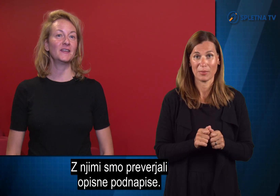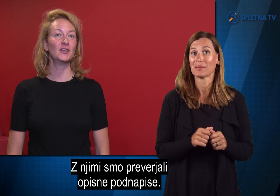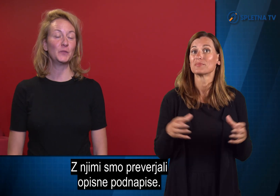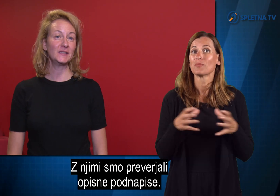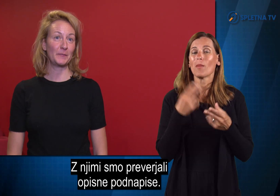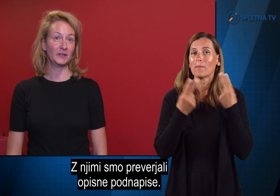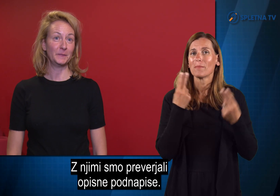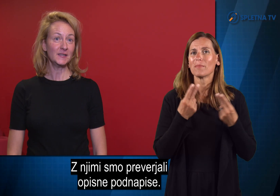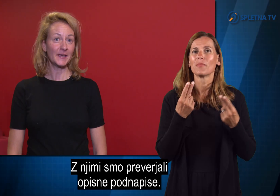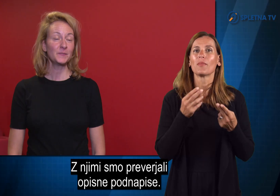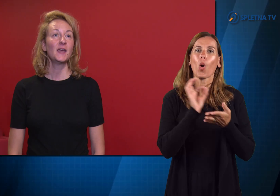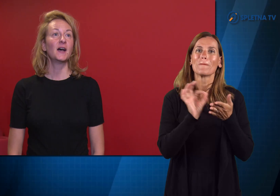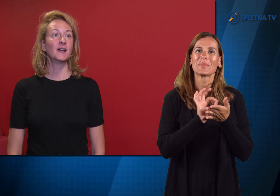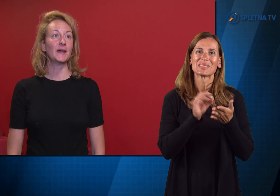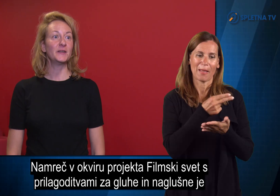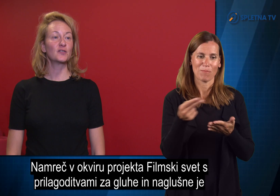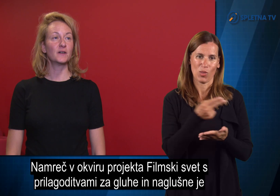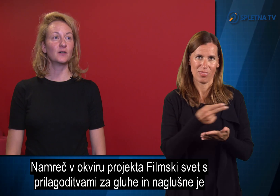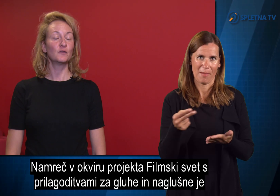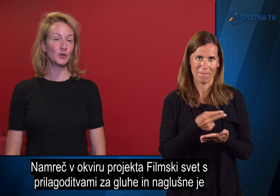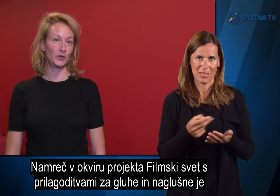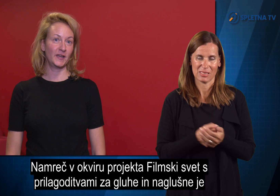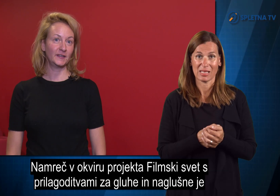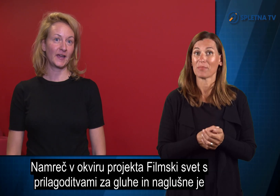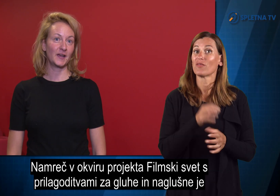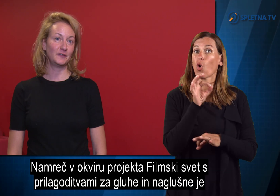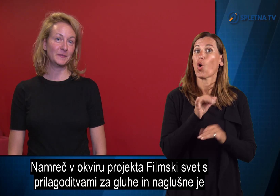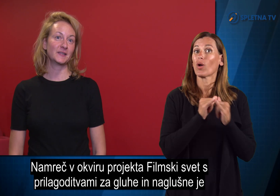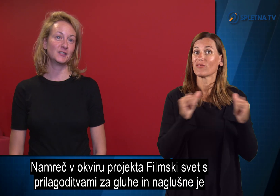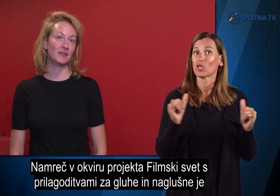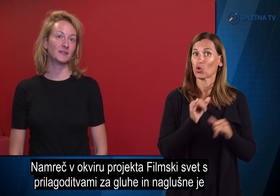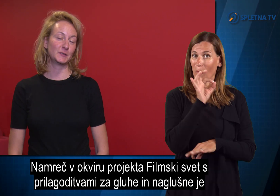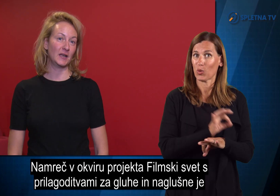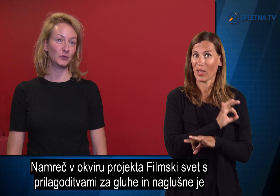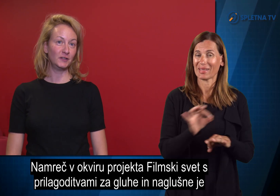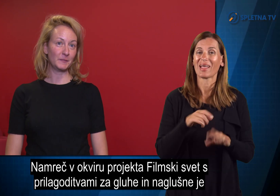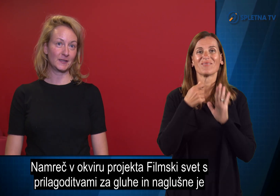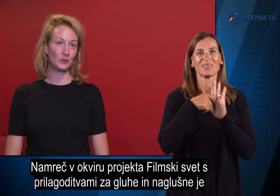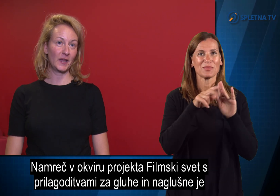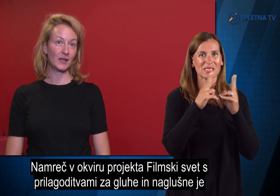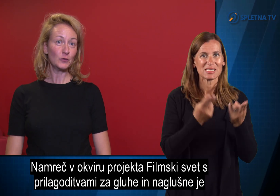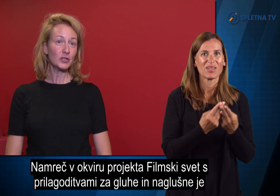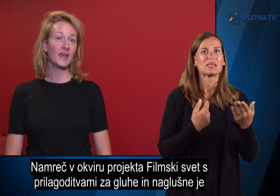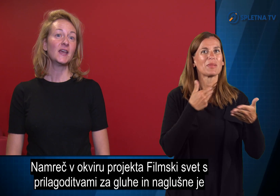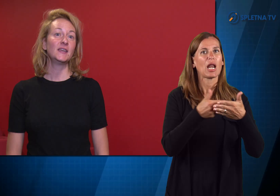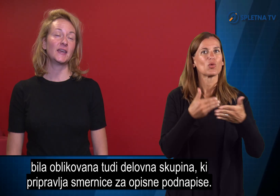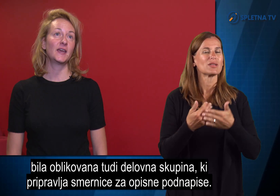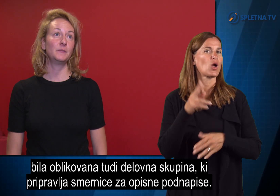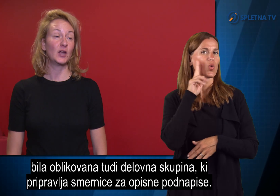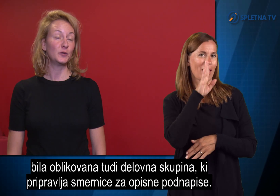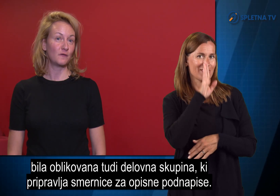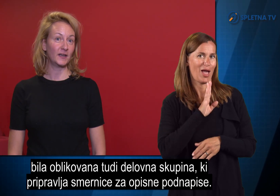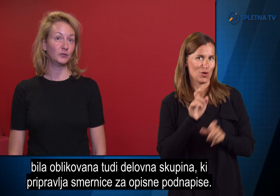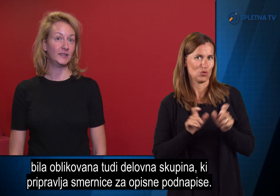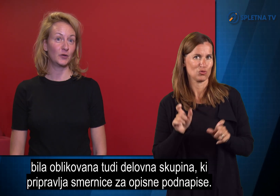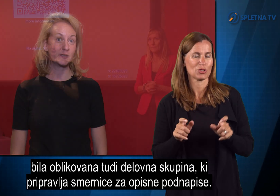smo preverjali opisne podnapise. Namreč v okviru projekta Filmski svet s prilagoditvami za gluhe in naglušne je